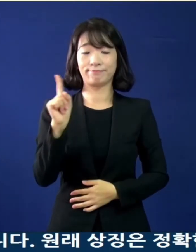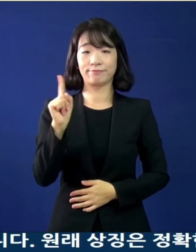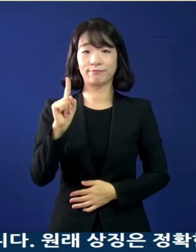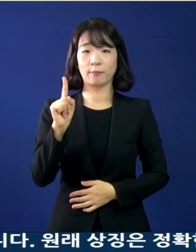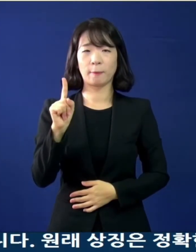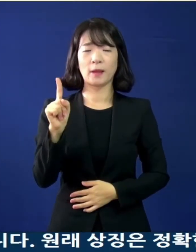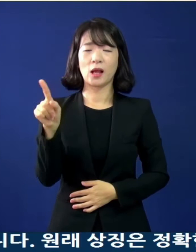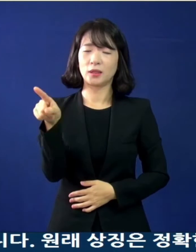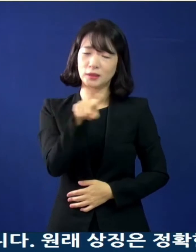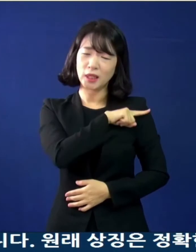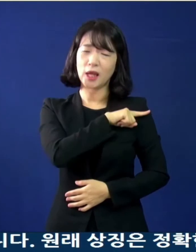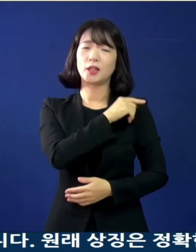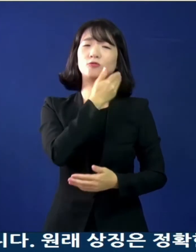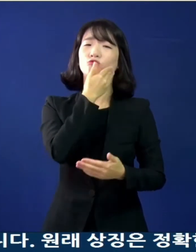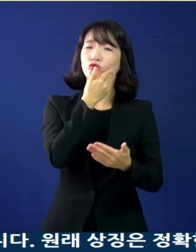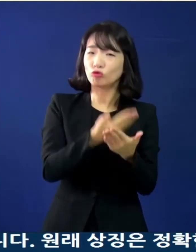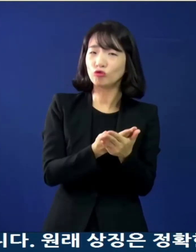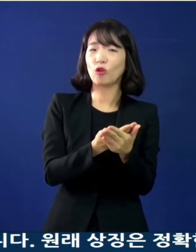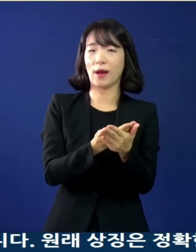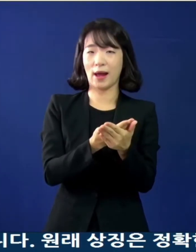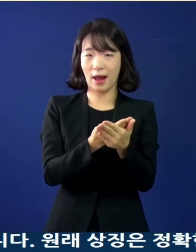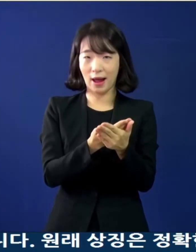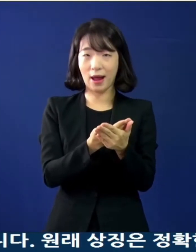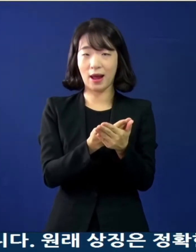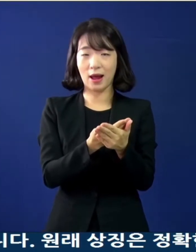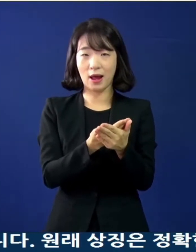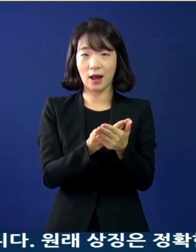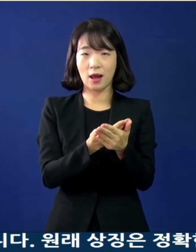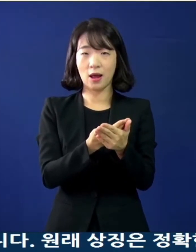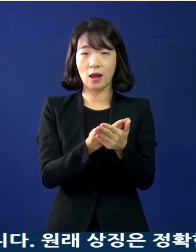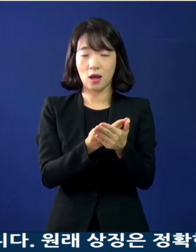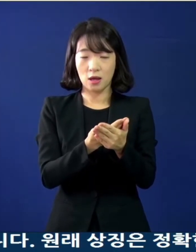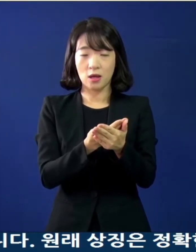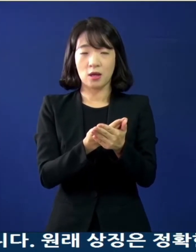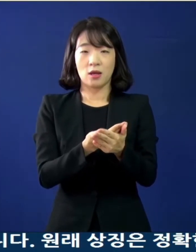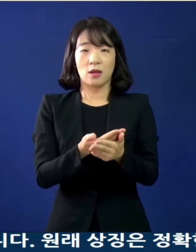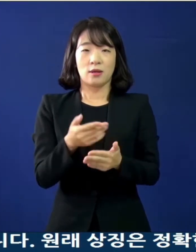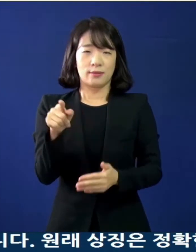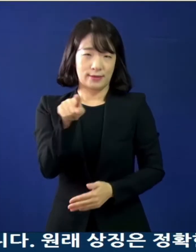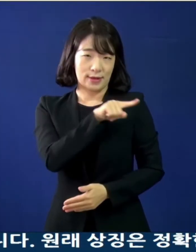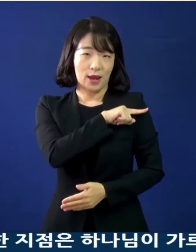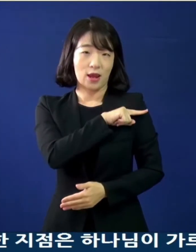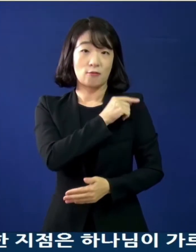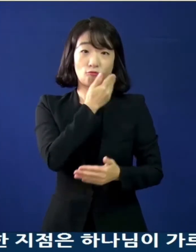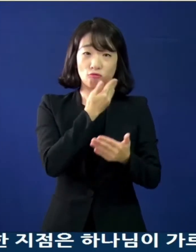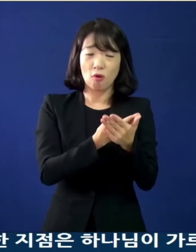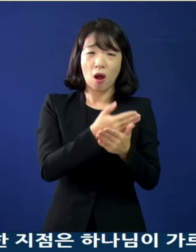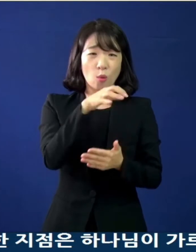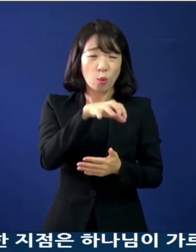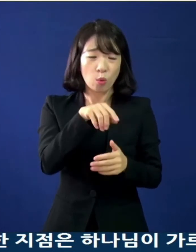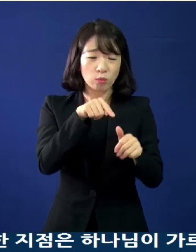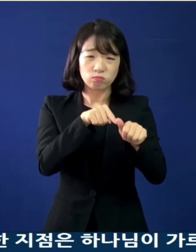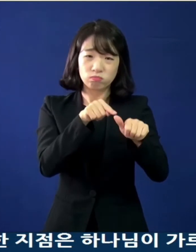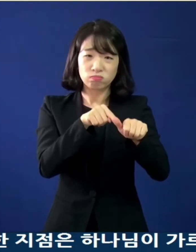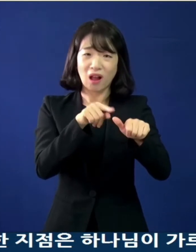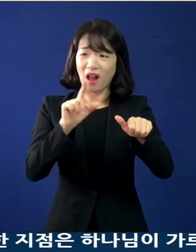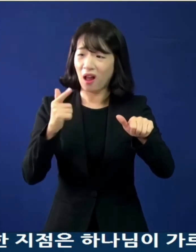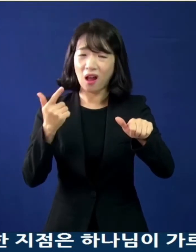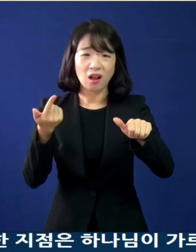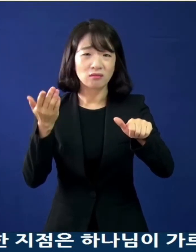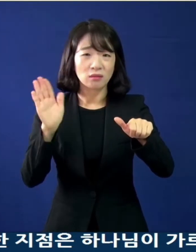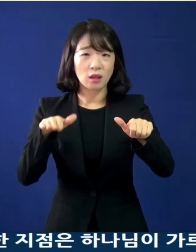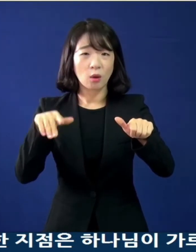제일 중요하다고 생각하는, 통상 제일 중요하다고 생각하는 부분은 아닌데,